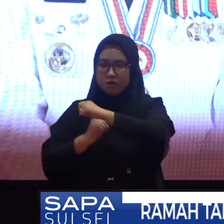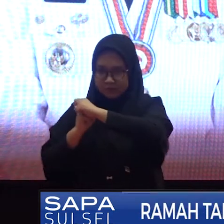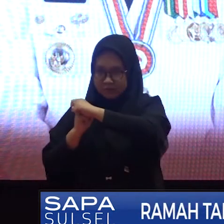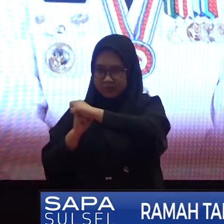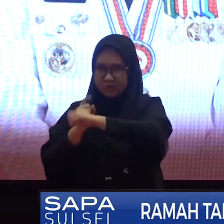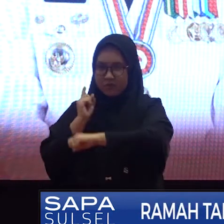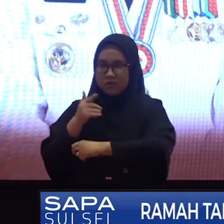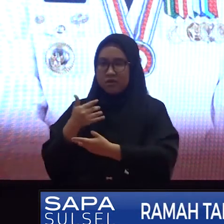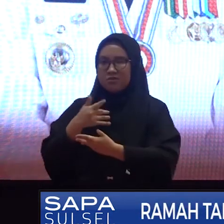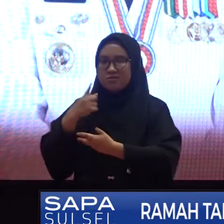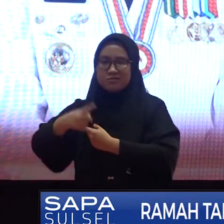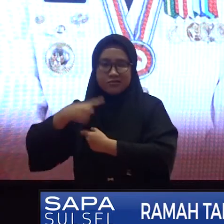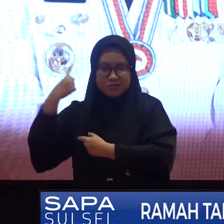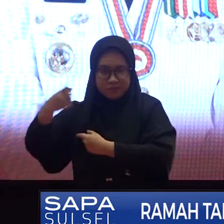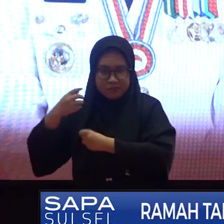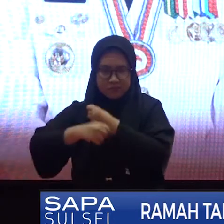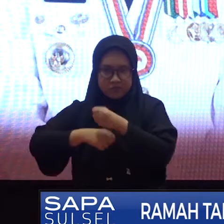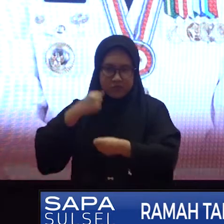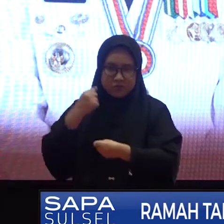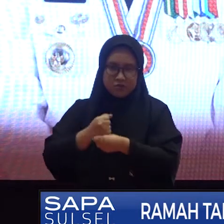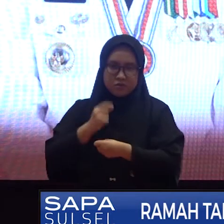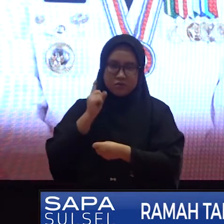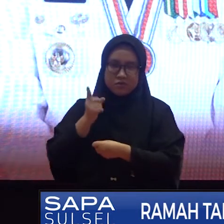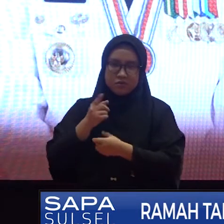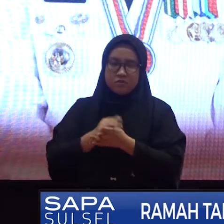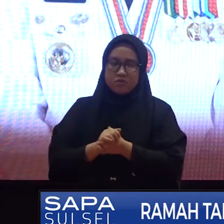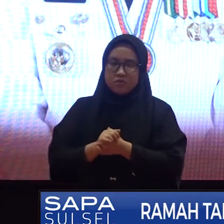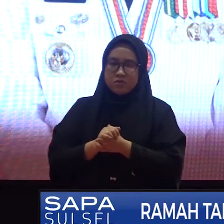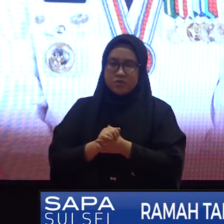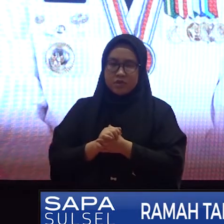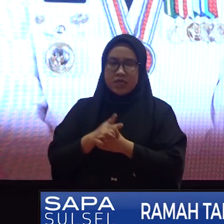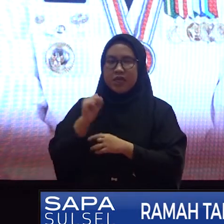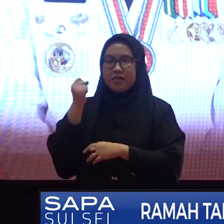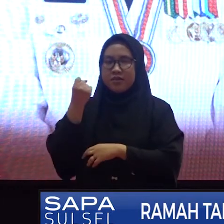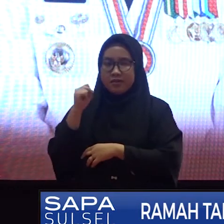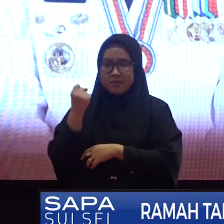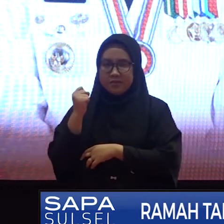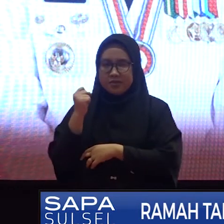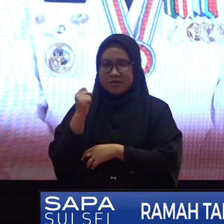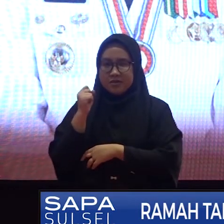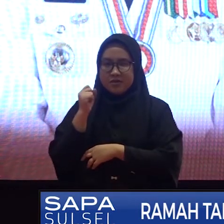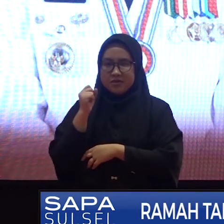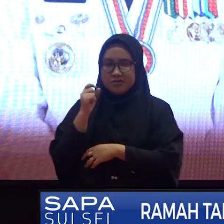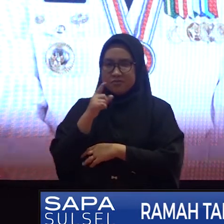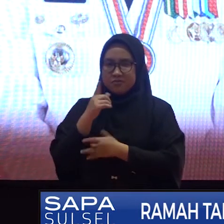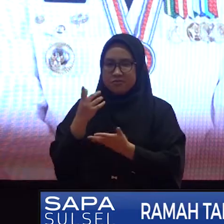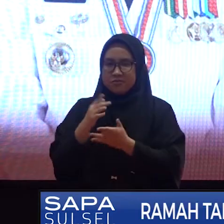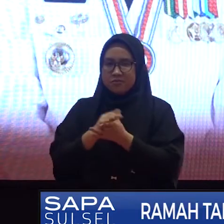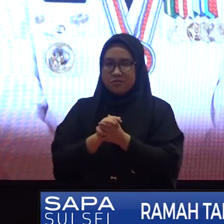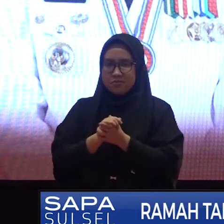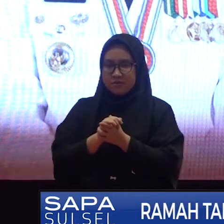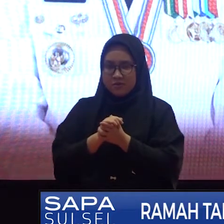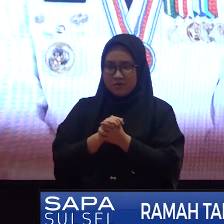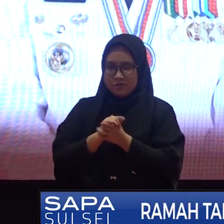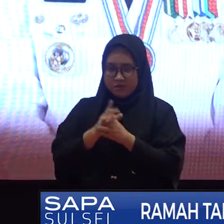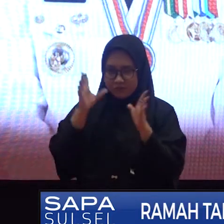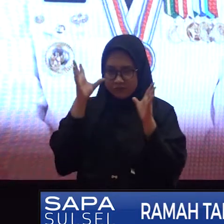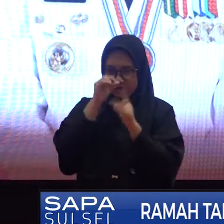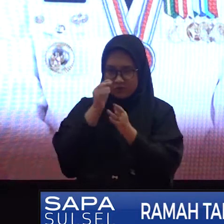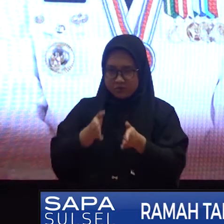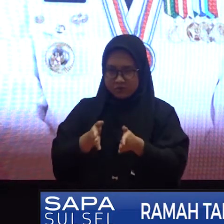selalu saja setiap tahun kita menemukan ekilibrium yang tidak bisa terganggu gak boleh miring kiri miring kanan harus di tengah